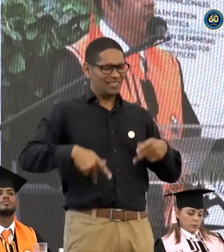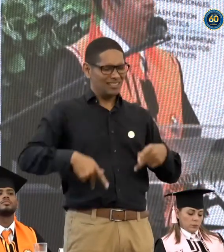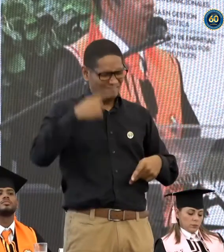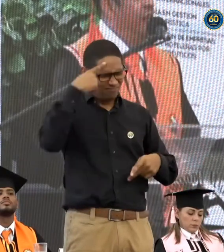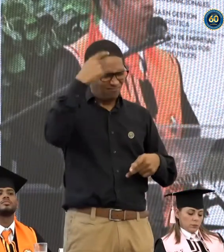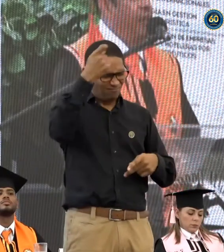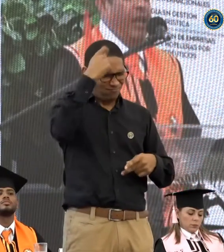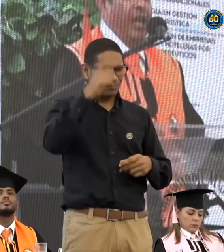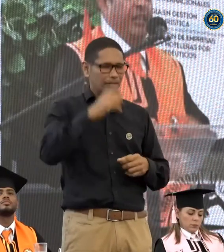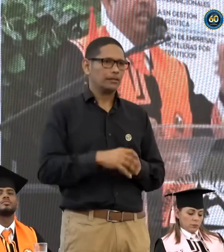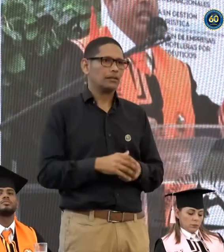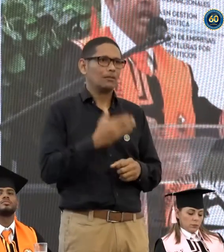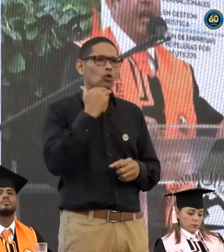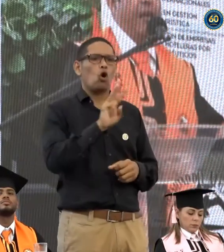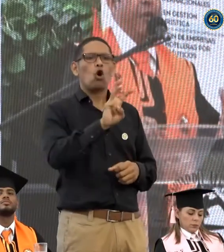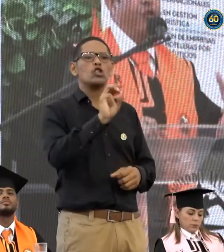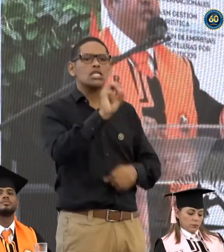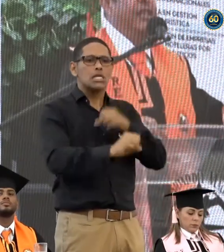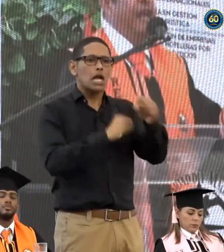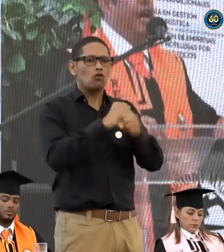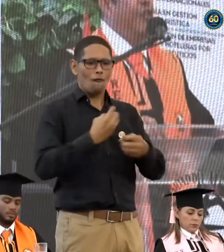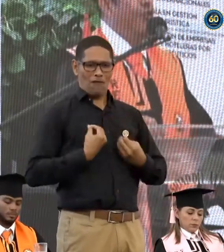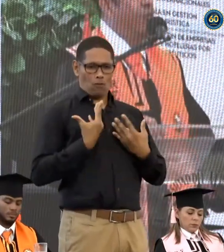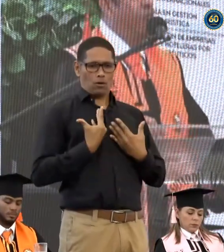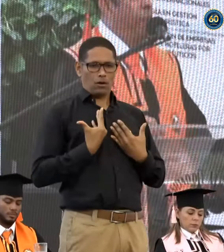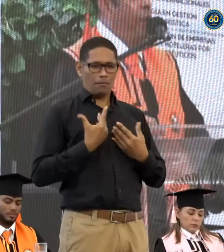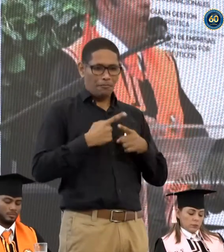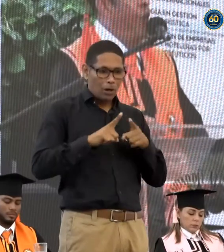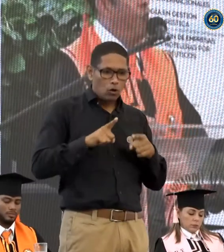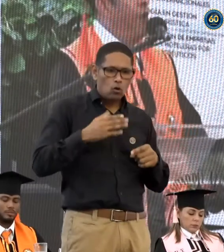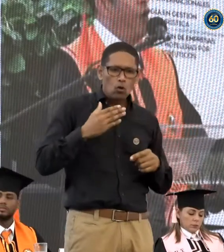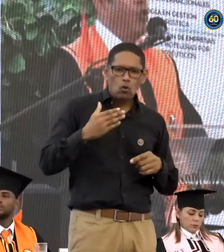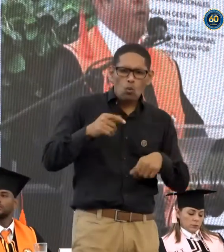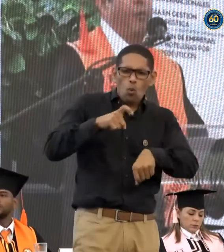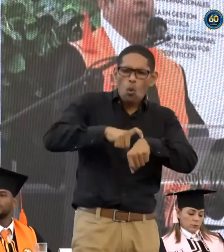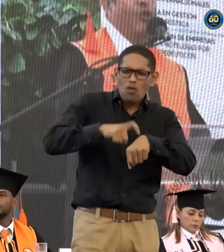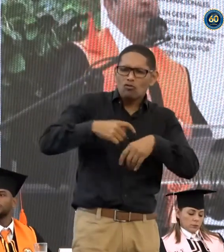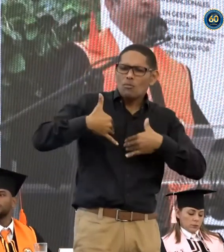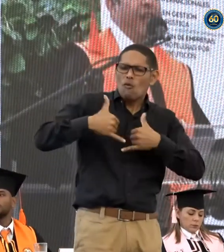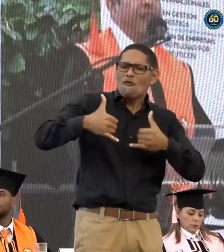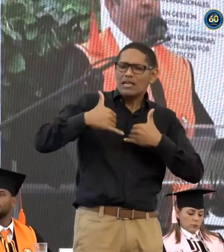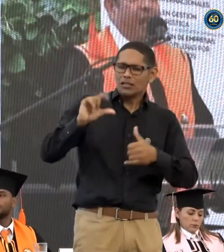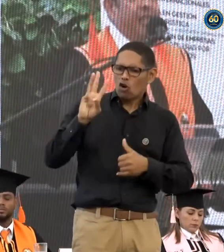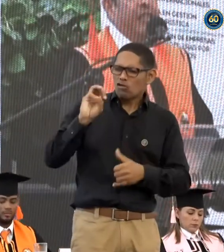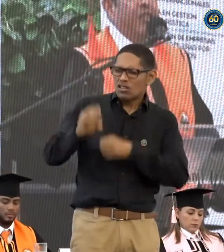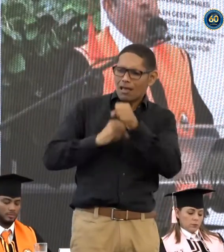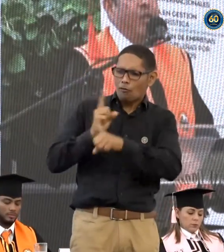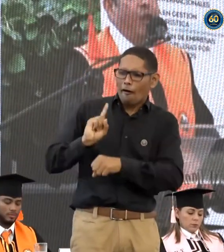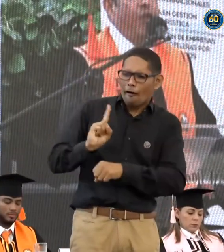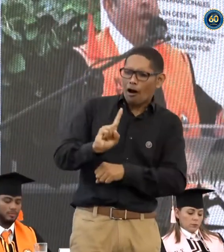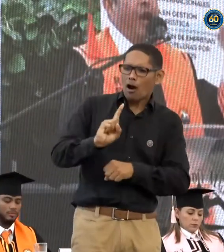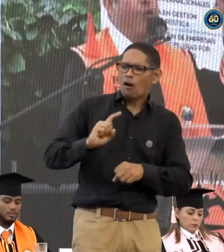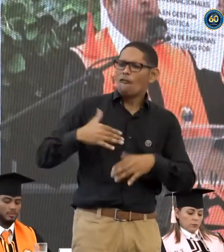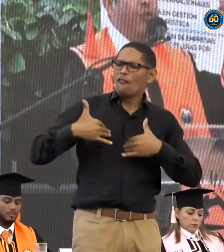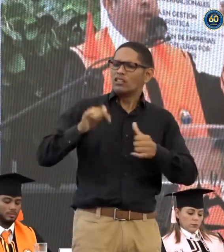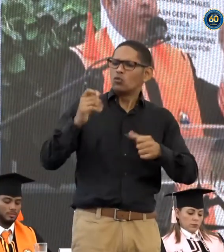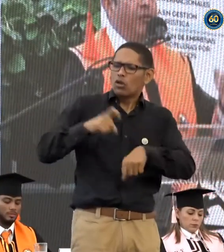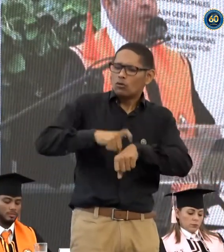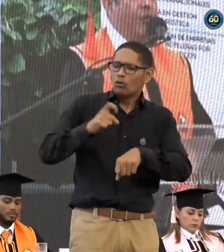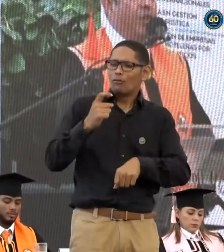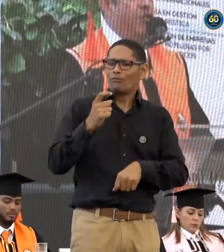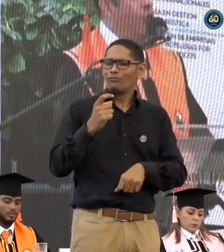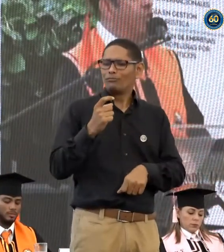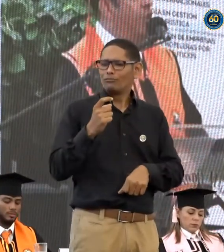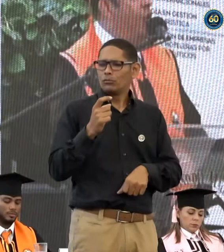Qué triste que alguien viva 80 años pero el acumulado de momentos de feliz felices de su vida no llegue a uno o sean solo